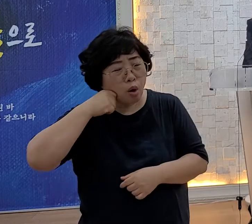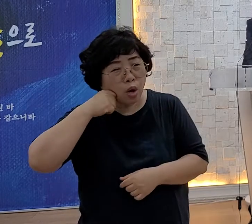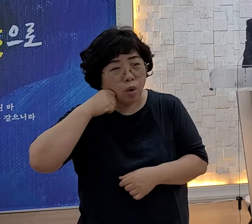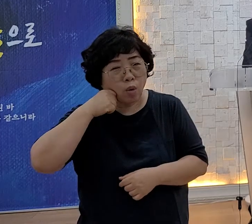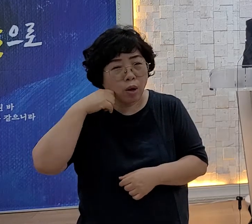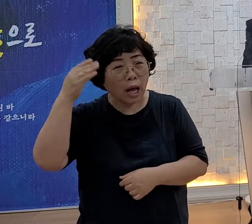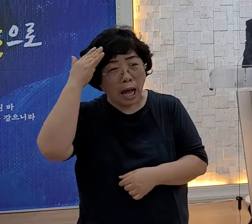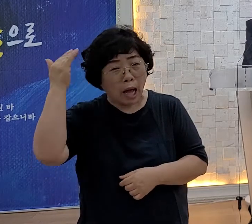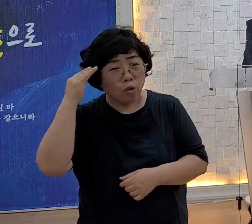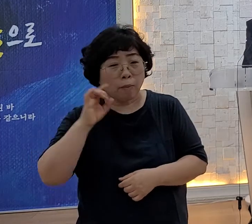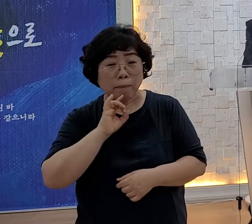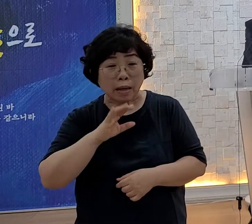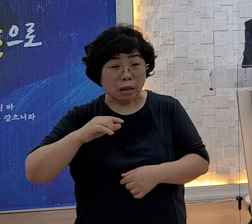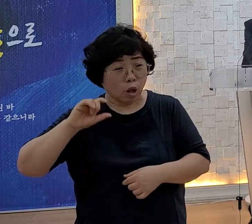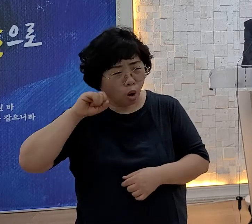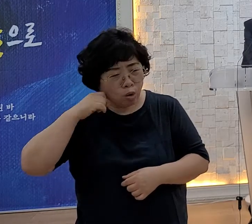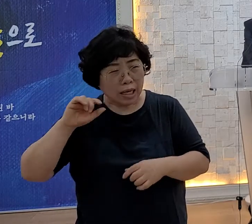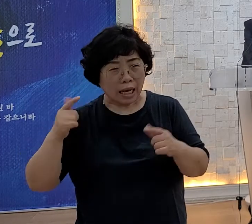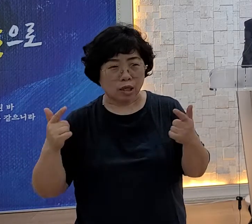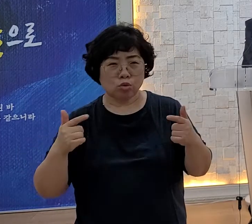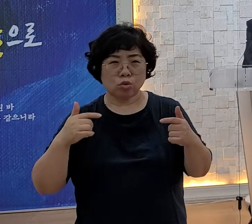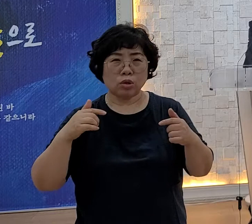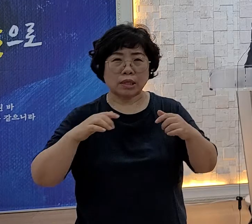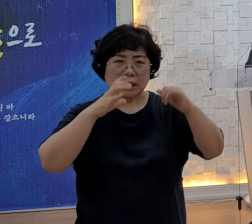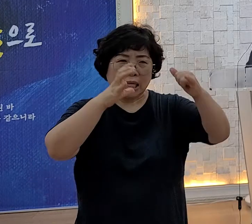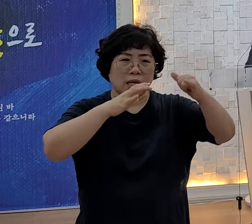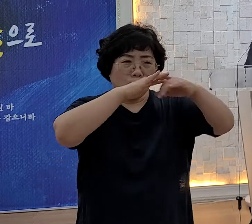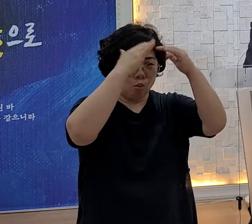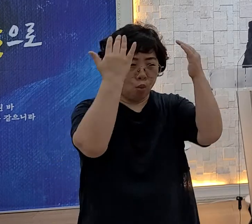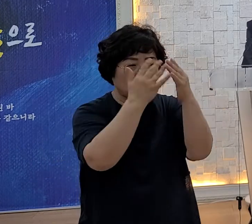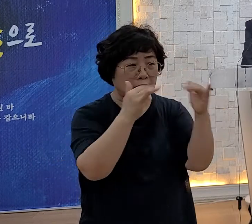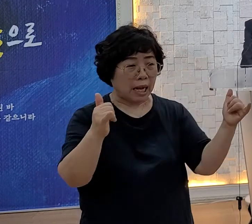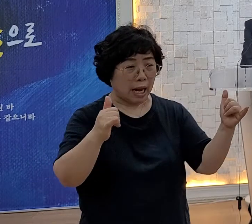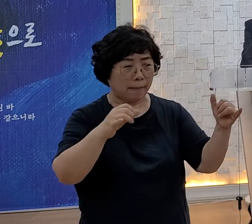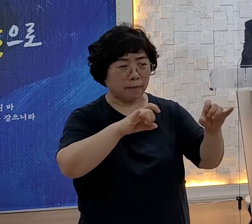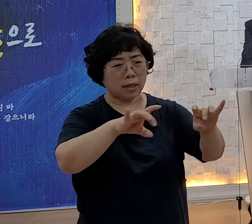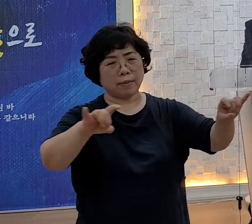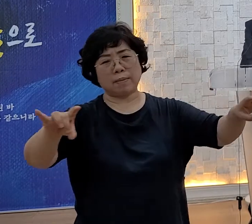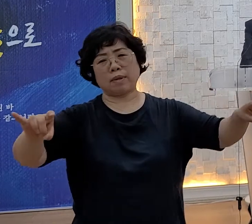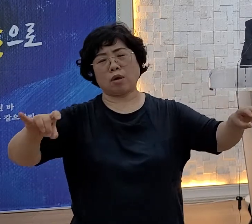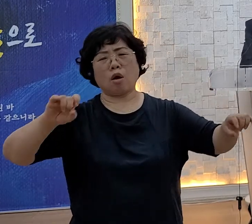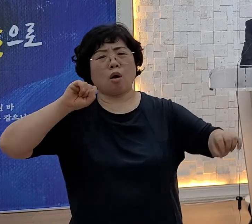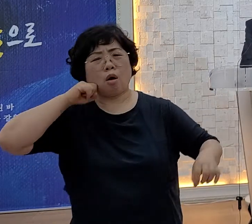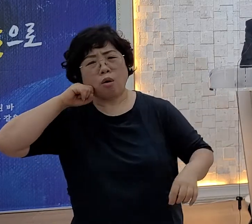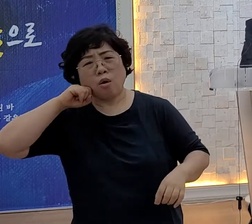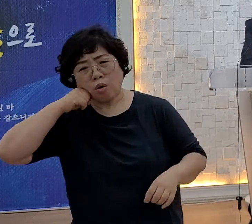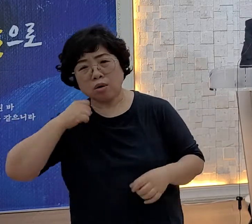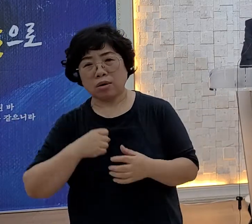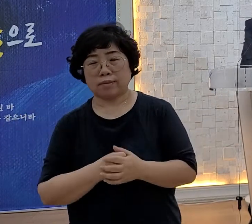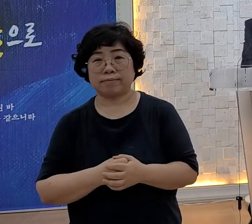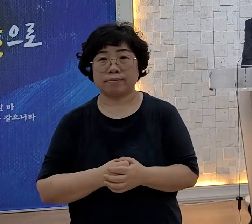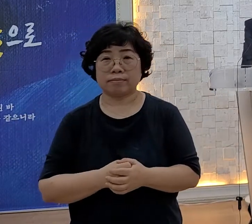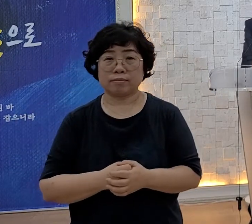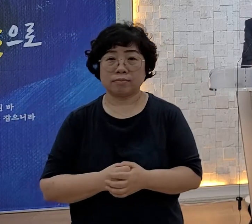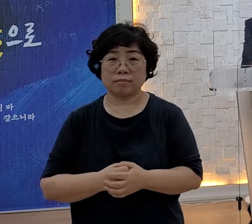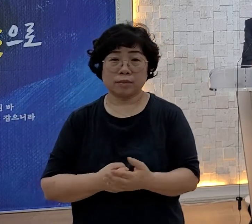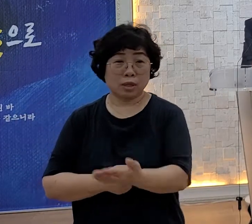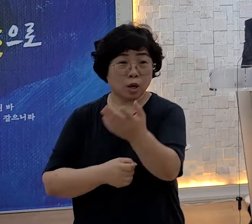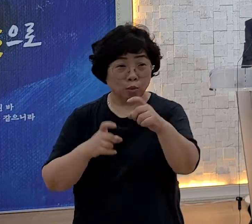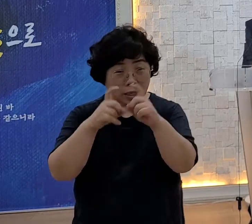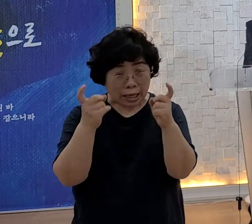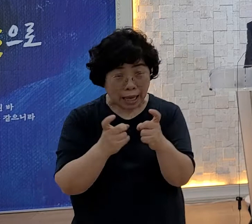다 힘든 상황 가운데 있는데 여러분들의 가정이나 또 개인적으로 여러분의 삶은 어떻습니까? 만약에 그